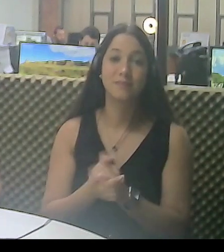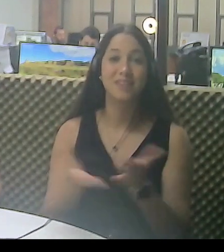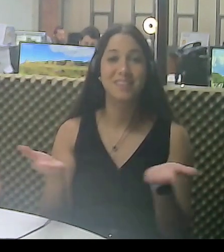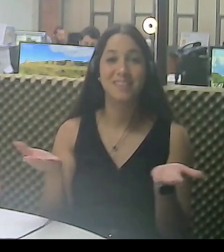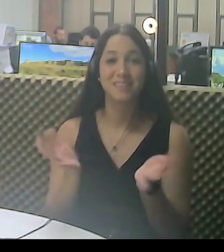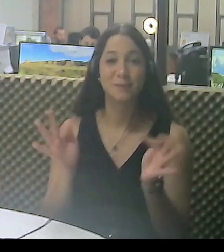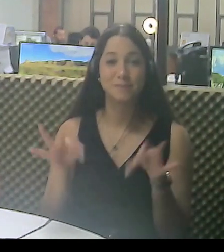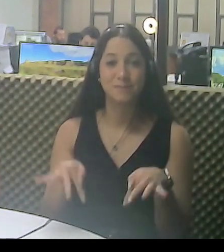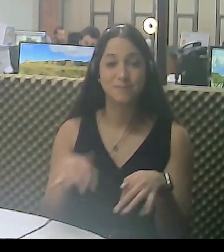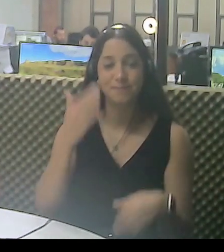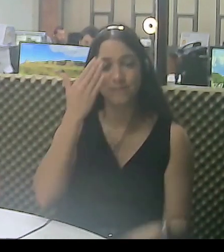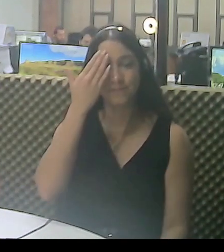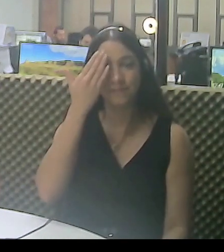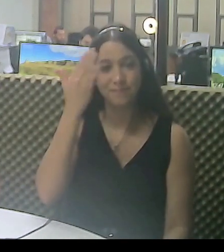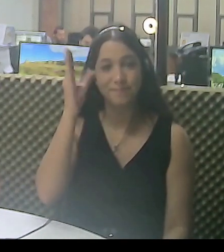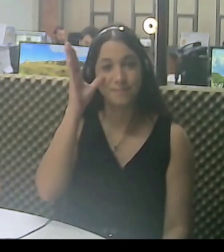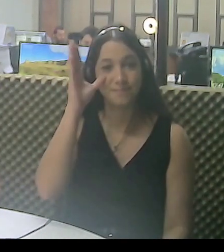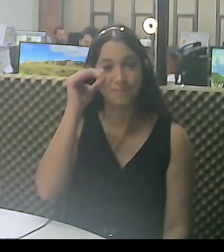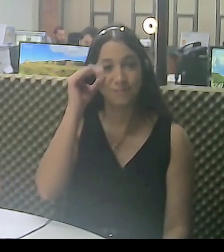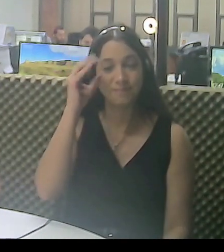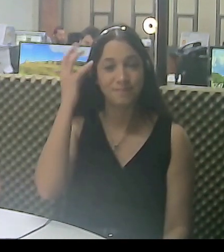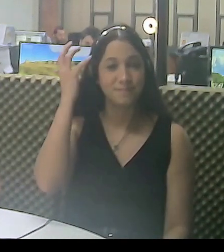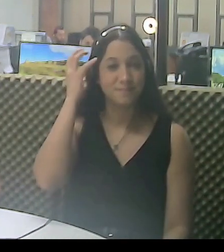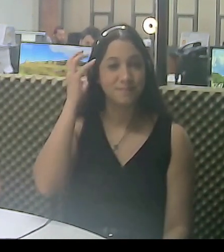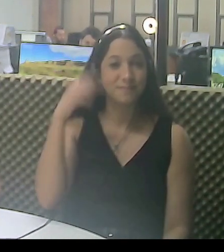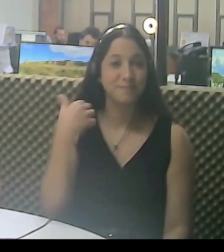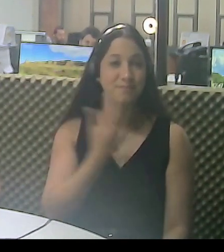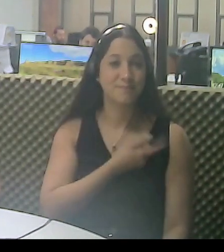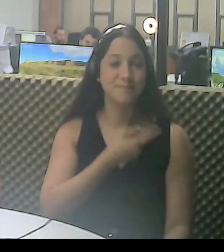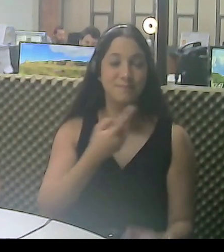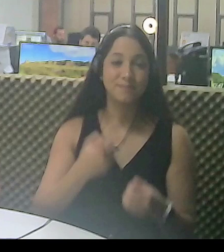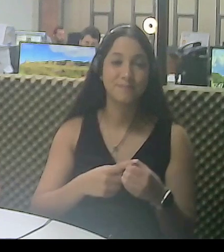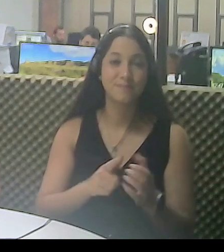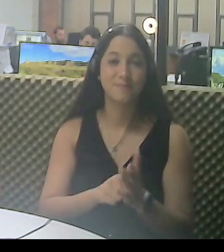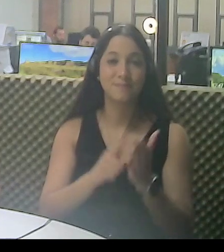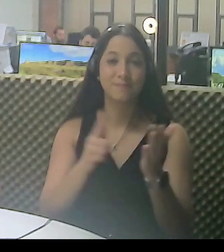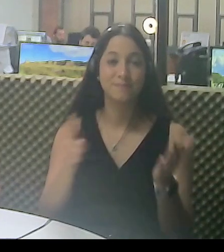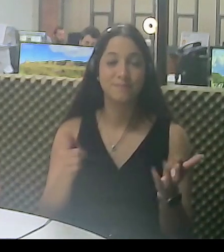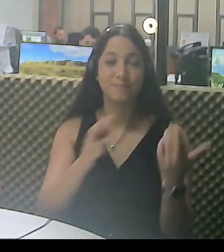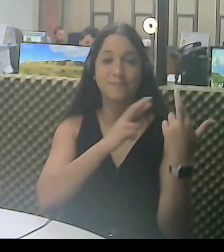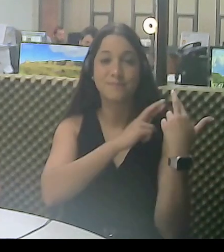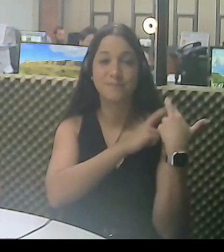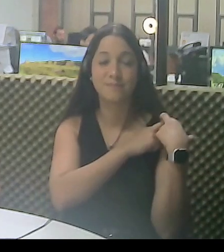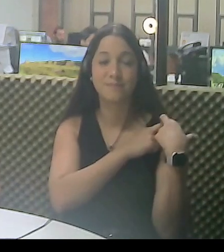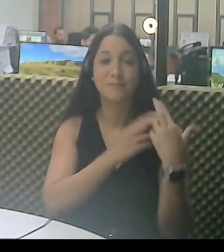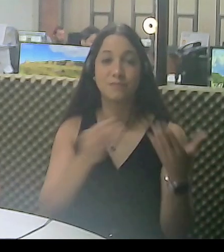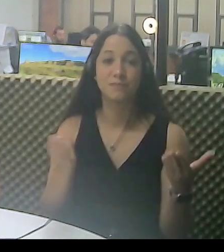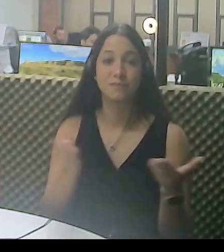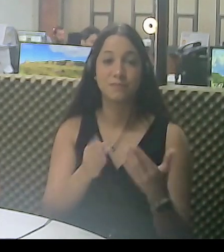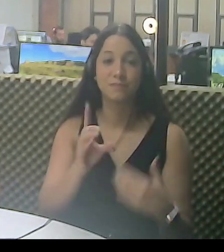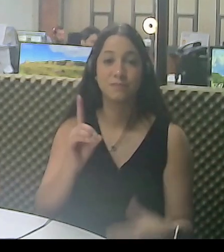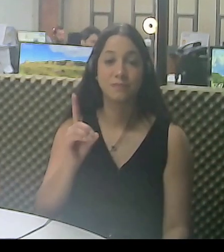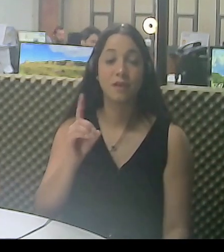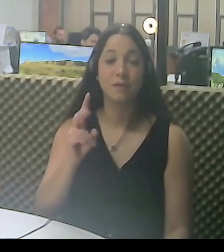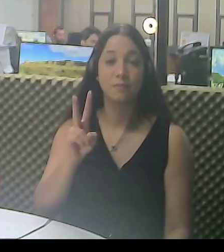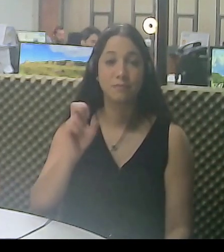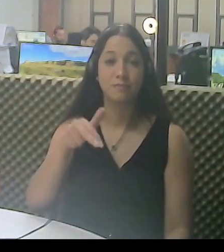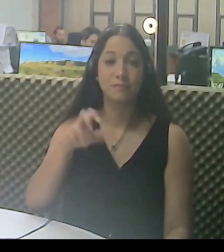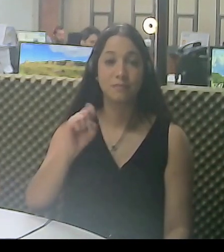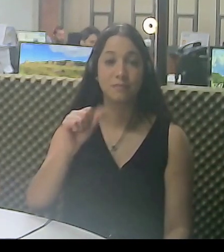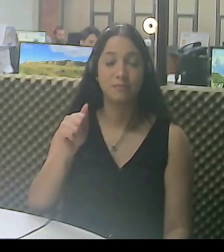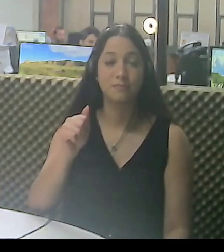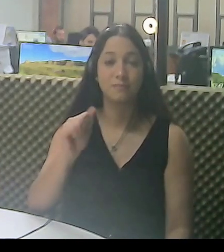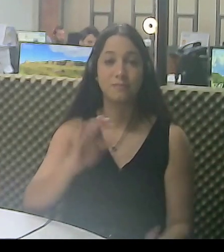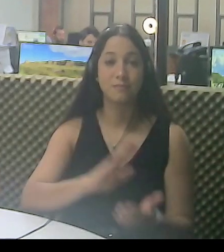A edição de hoje fica por aqui. Obrigado pela sua audiência, Rádio Nossa Cidade. Jornalista responsável pela edição, Vanessa